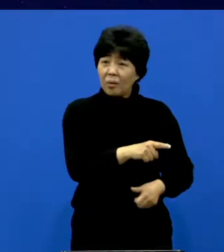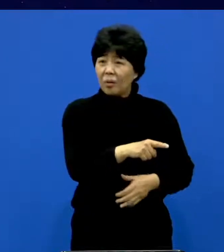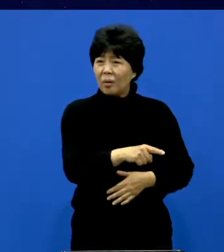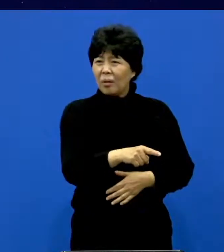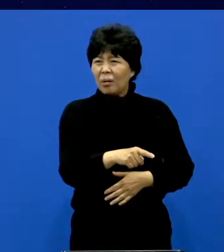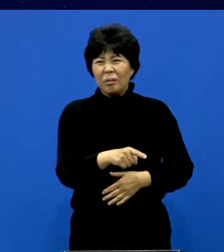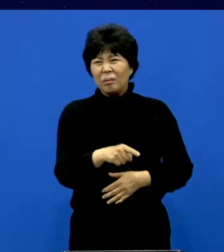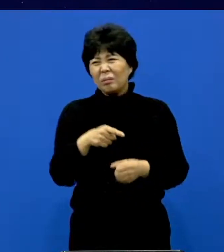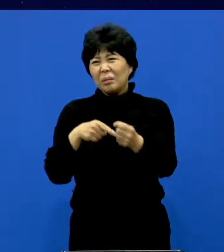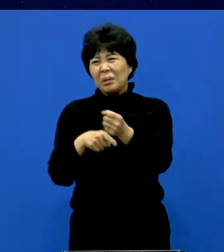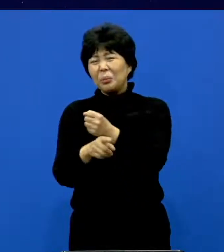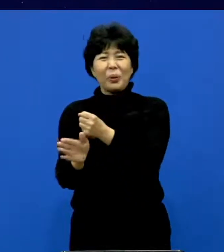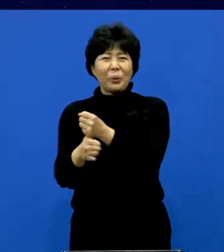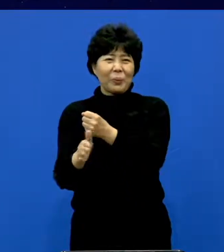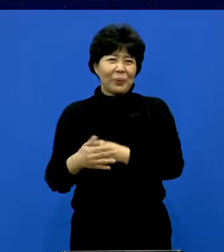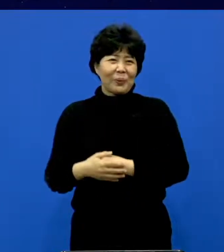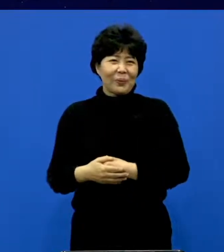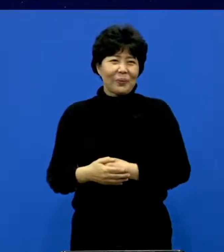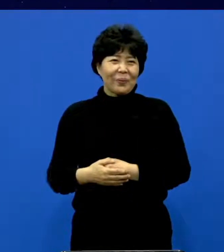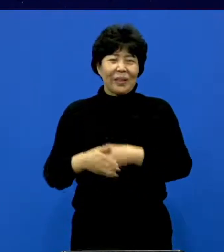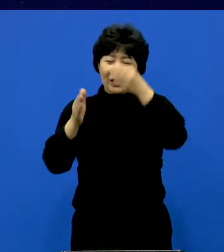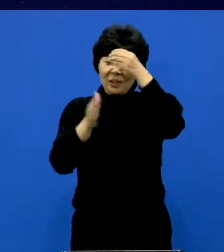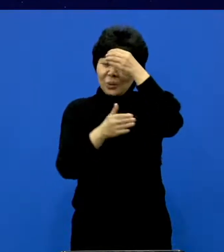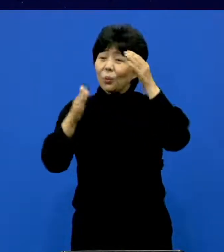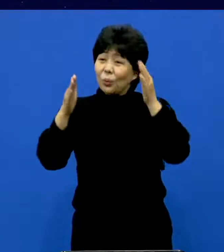우리의 사랑방이, 우리 교회 성도들이,